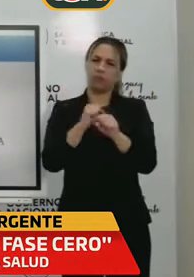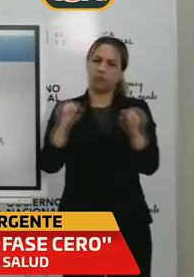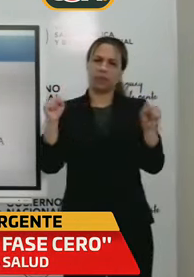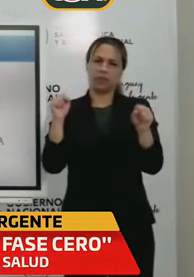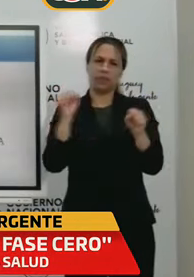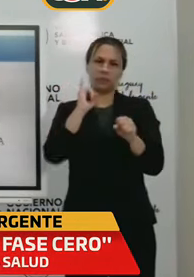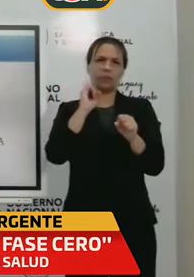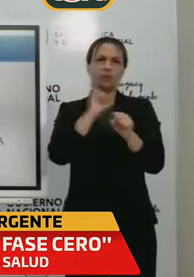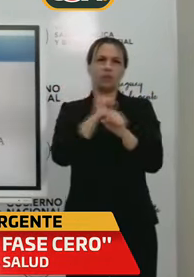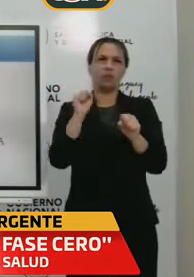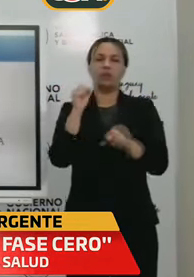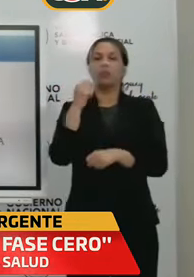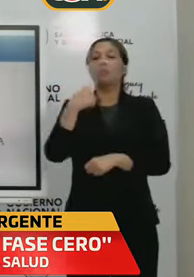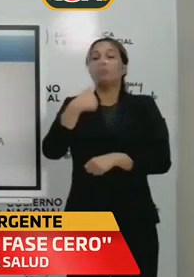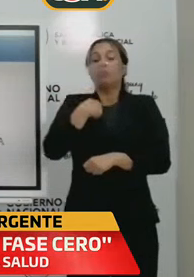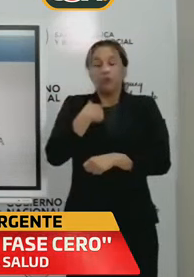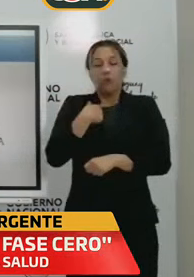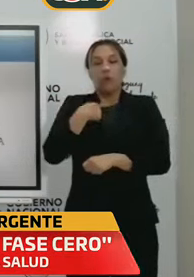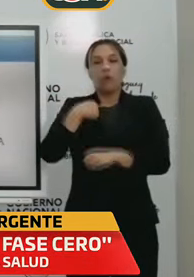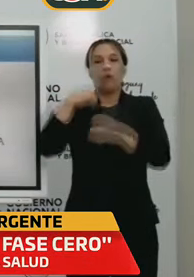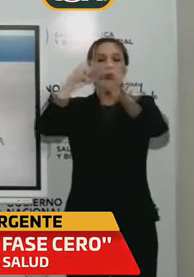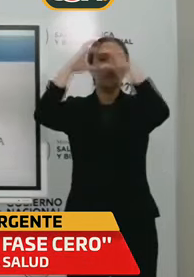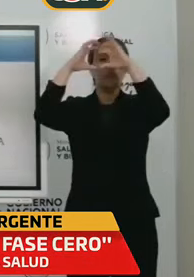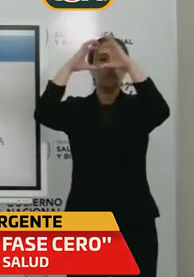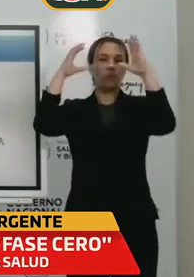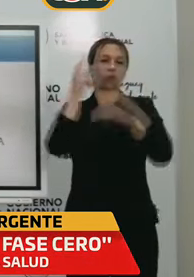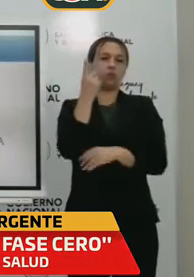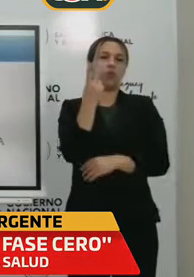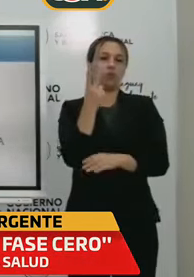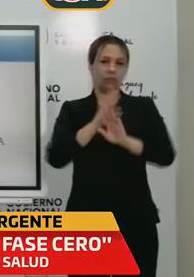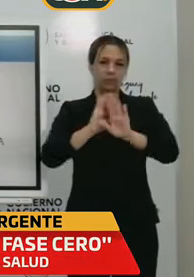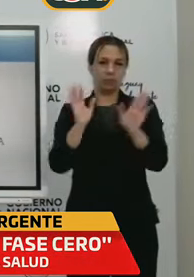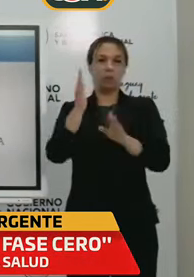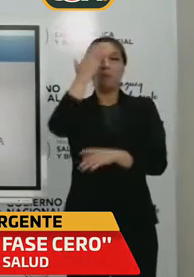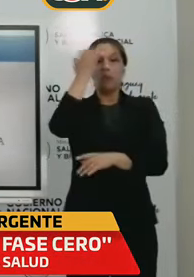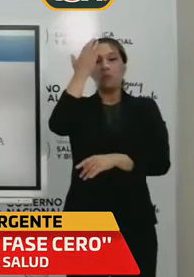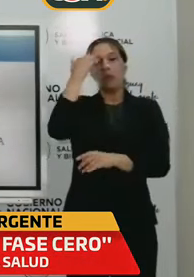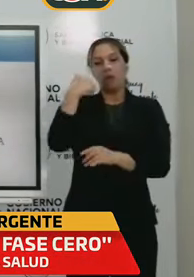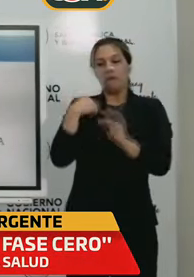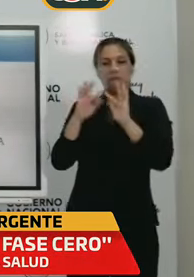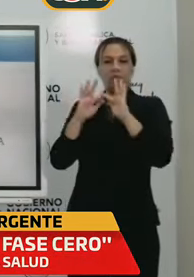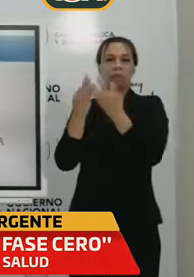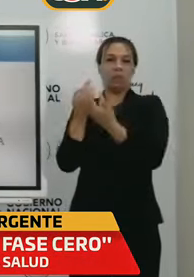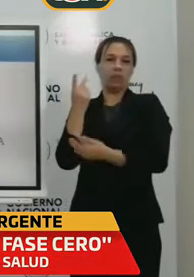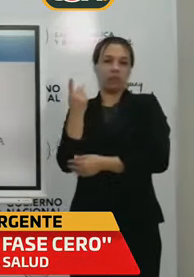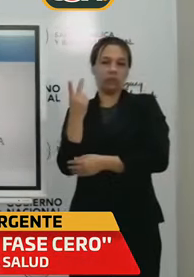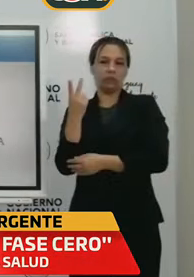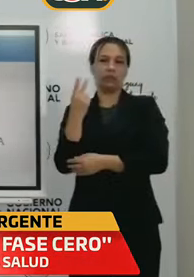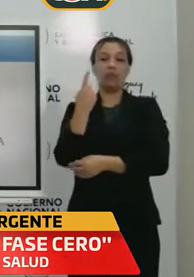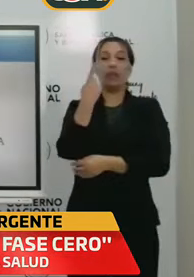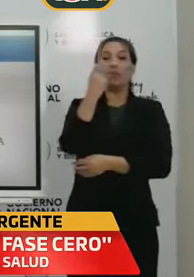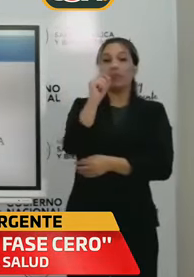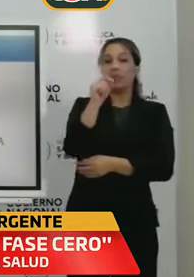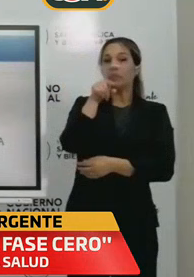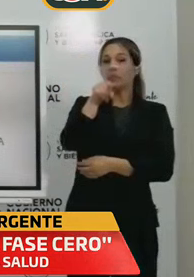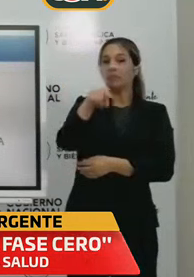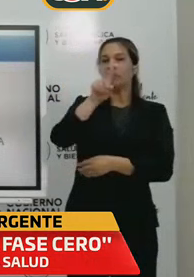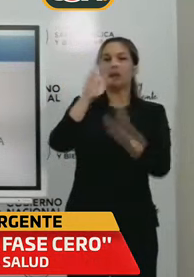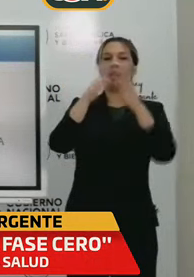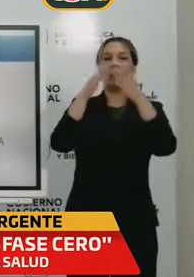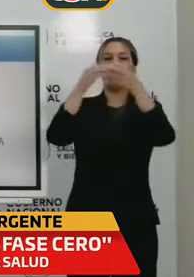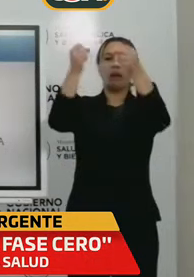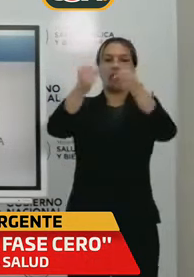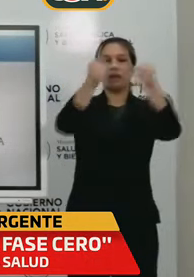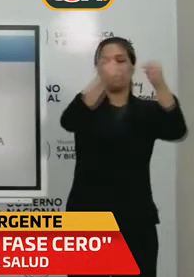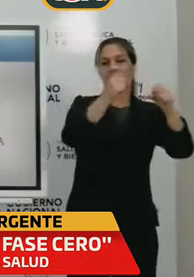número absoluto. Lo ideal es 12, en mi caso coincide que 12 nomás los son los que vamos a estar ahí. Los otros 10 que podían estar ya se van a quedar en la casa de mi